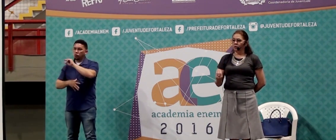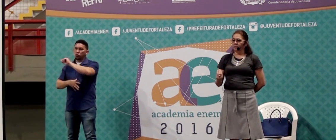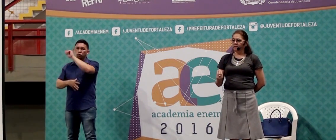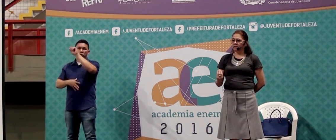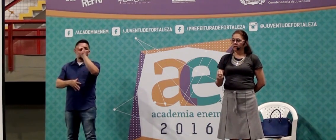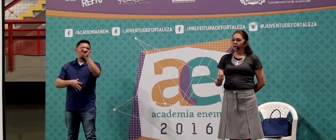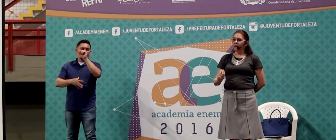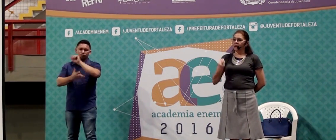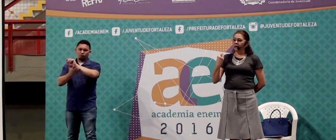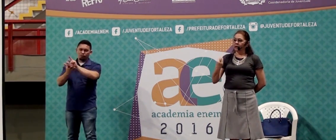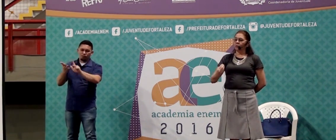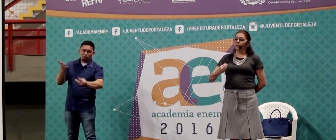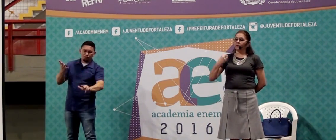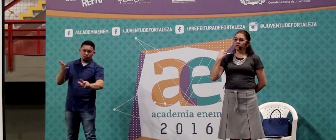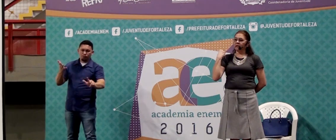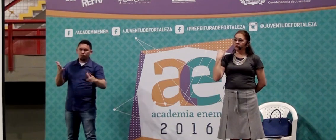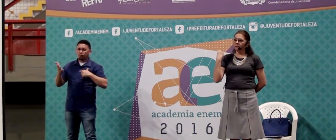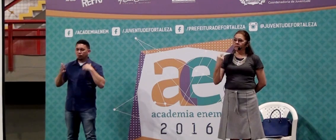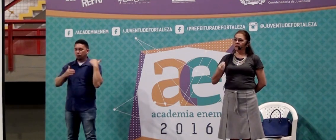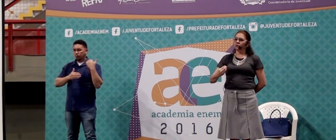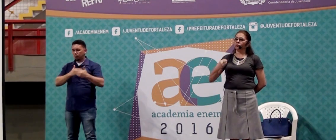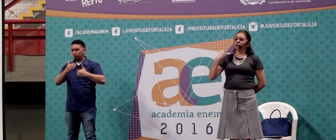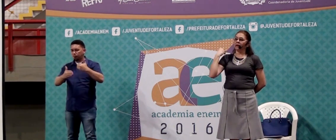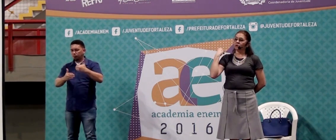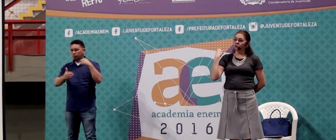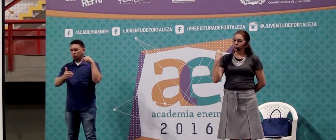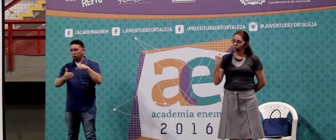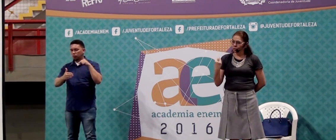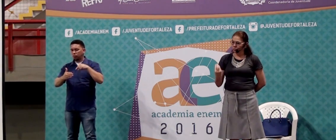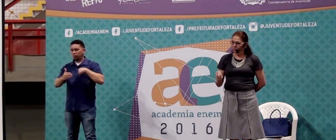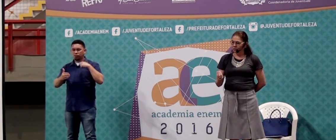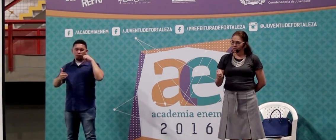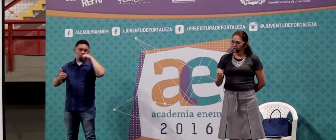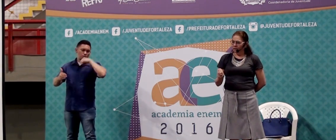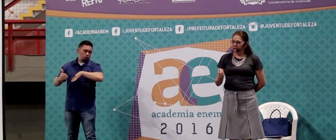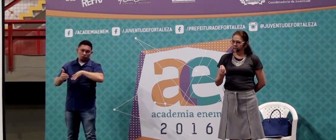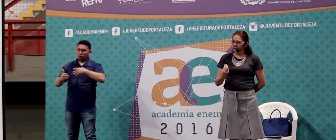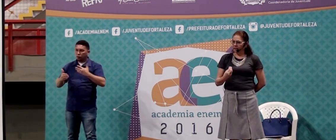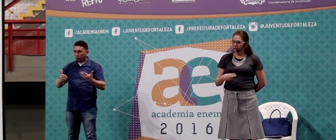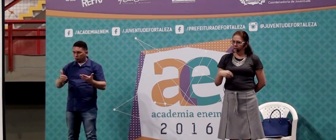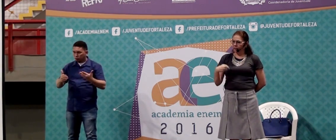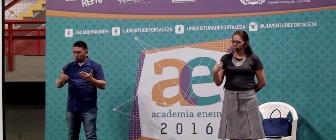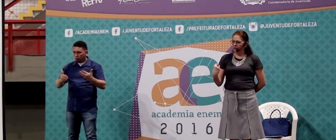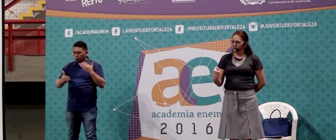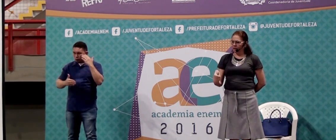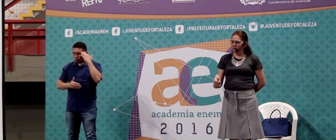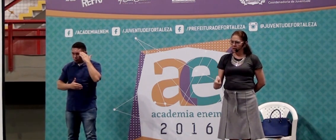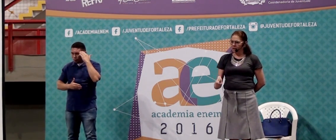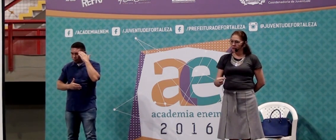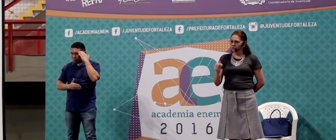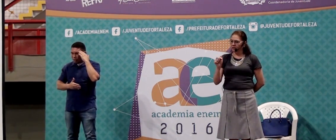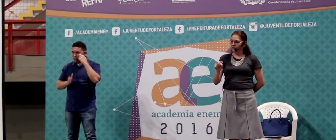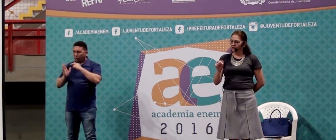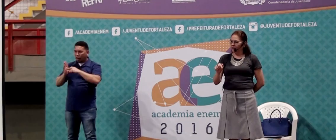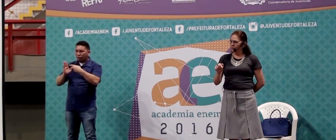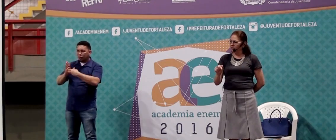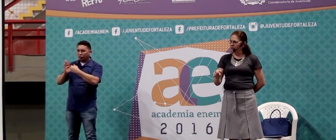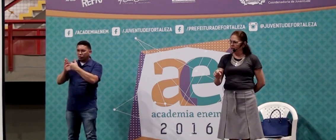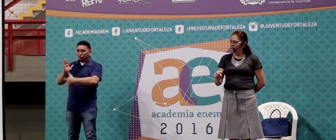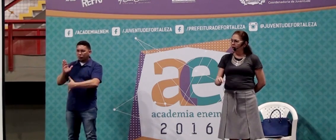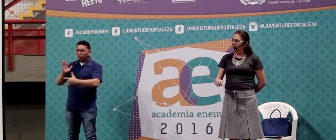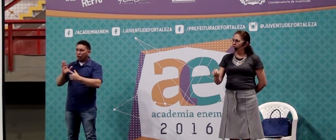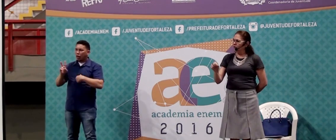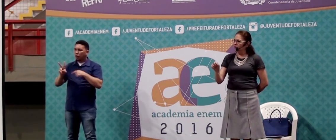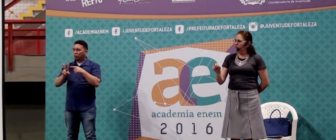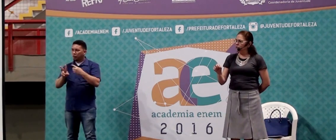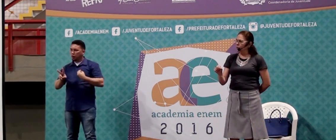suas formas é um procedimento hediondo. Vocês entenderam que eu defini, que eu usei o verbo